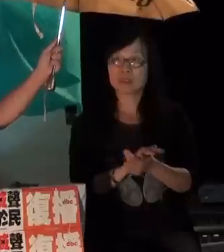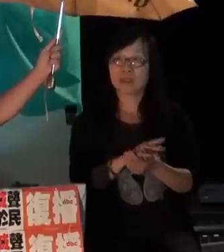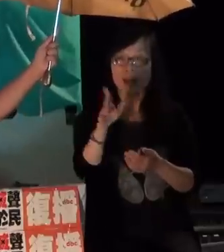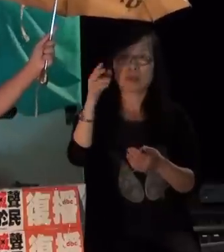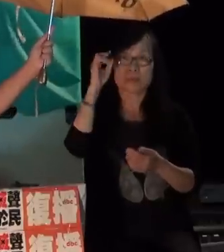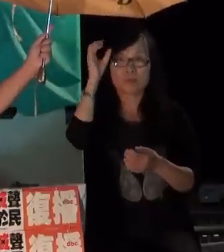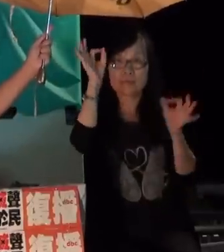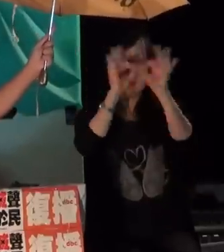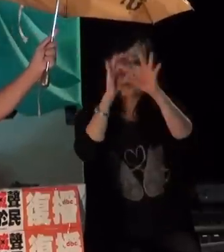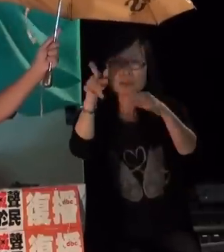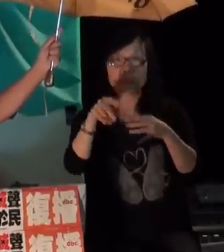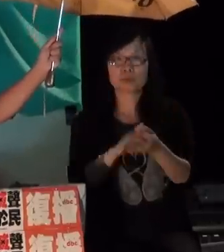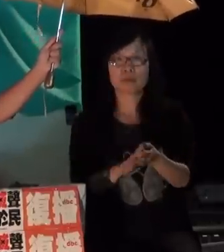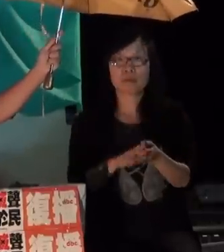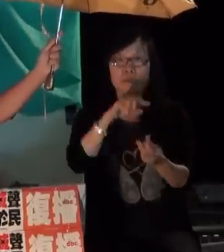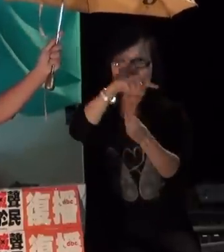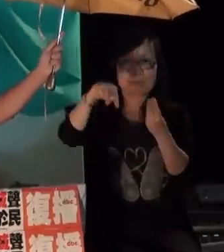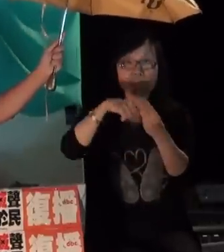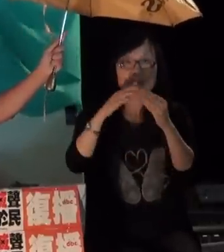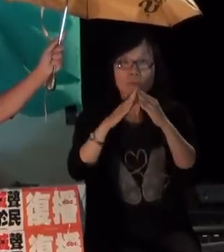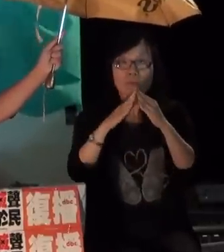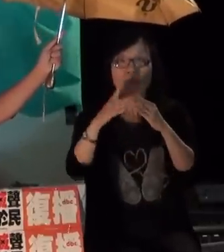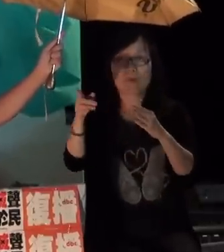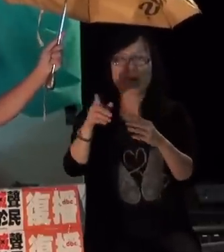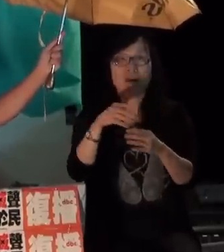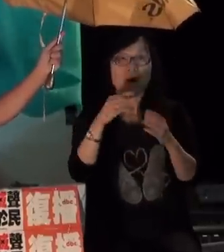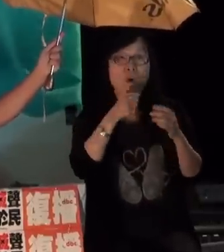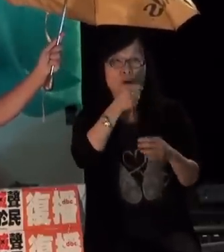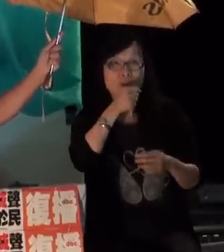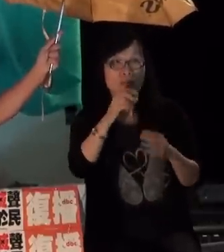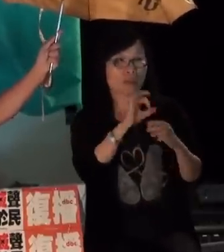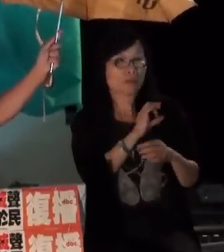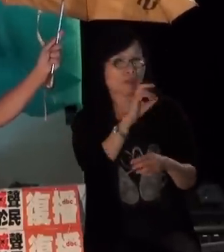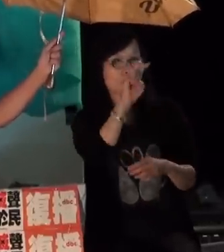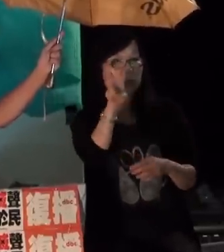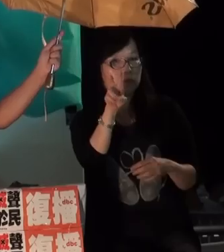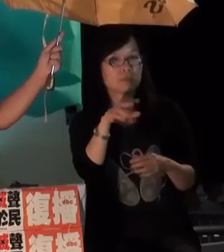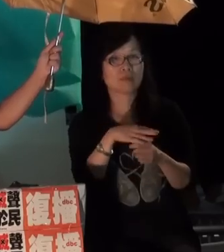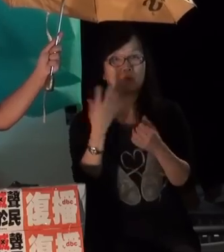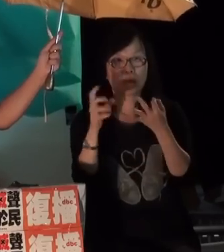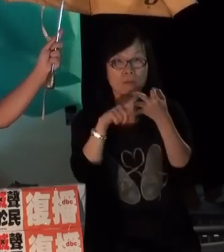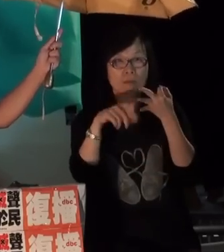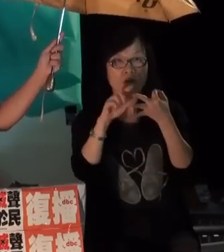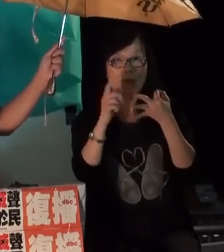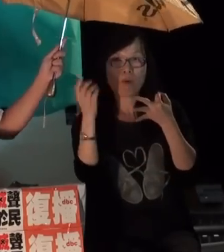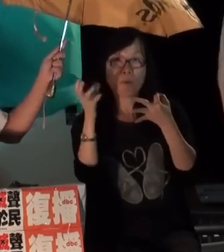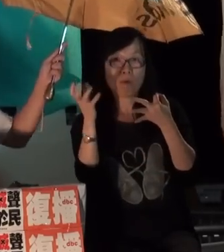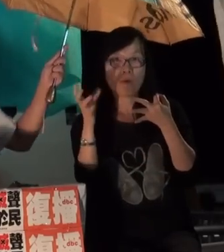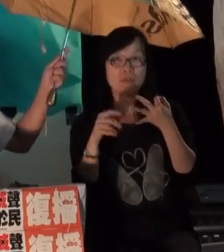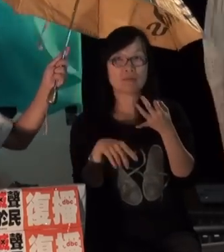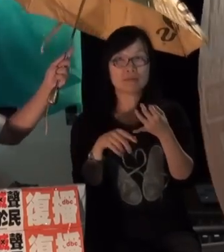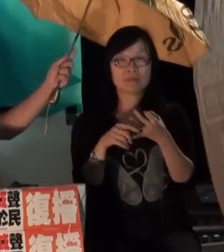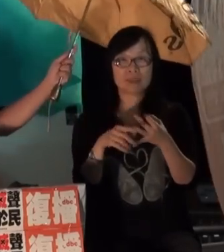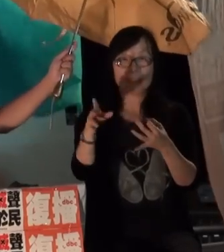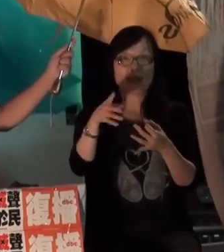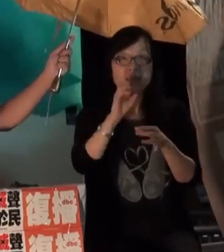為咧今日嘅環境局局長係陸公偉啊！成個記者會有冇見過佢啊？呢排有冇見過黃錦星啊？ 冇， 我唔講，我唔記得